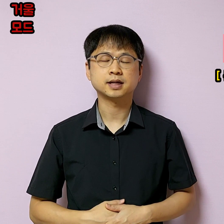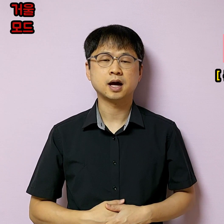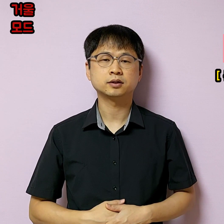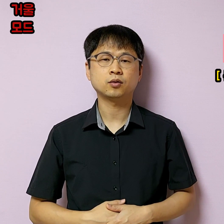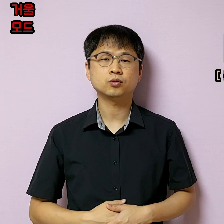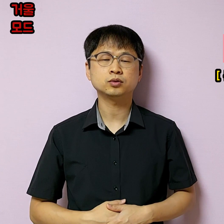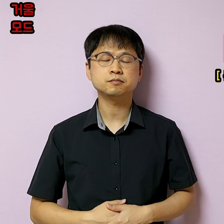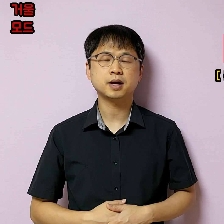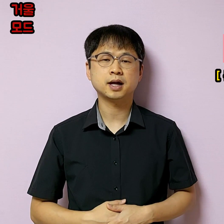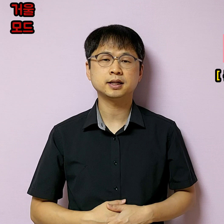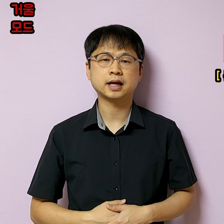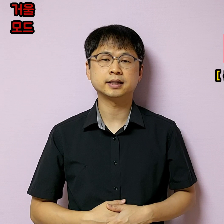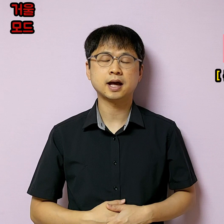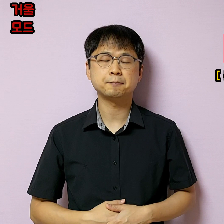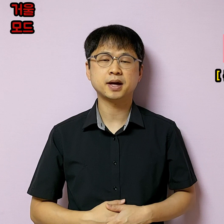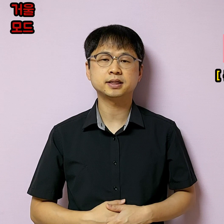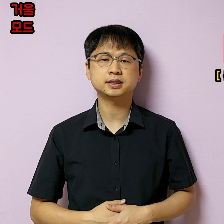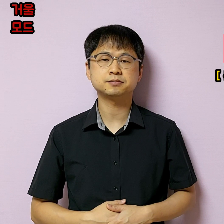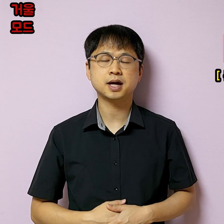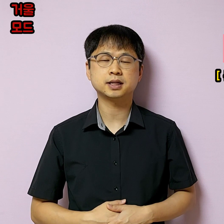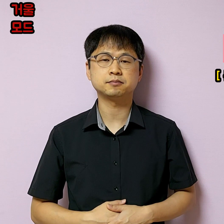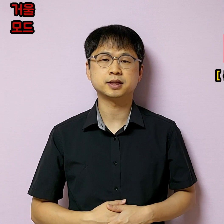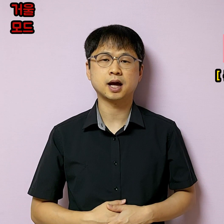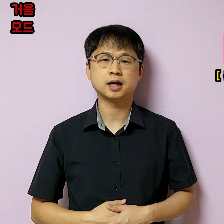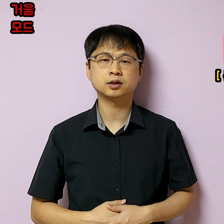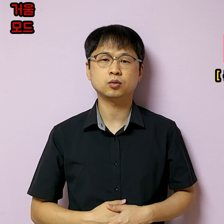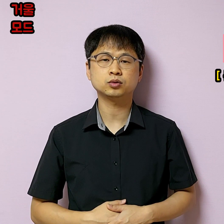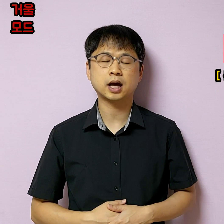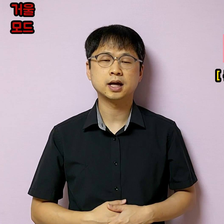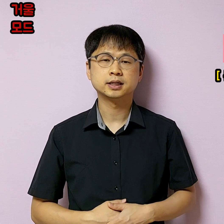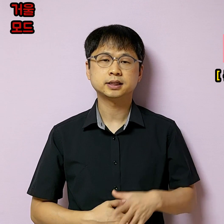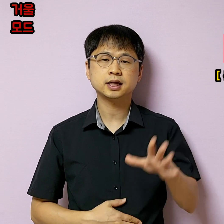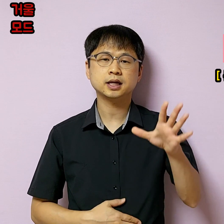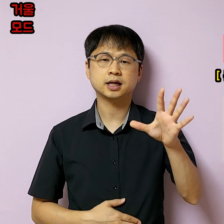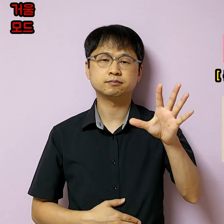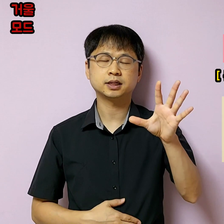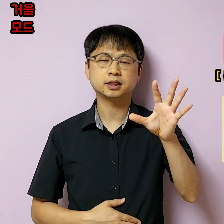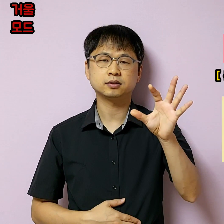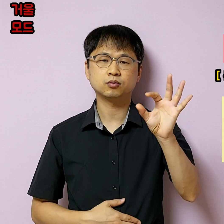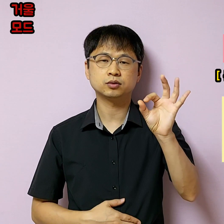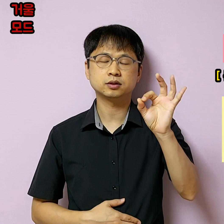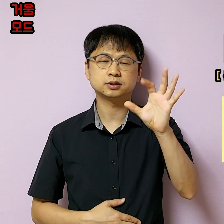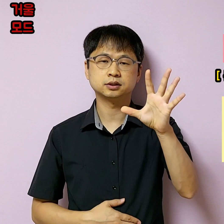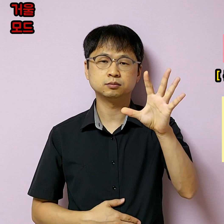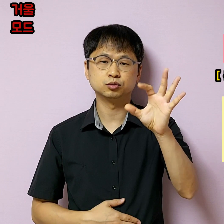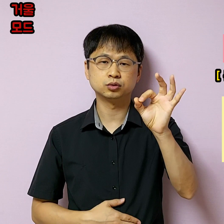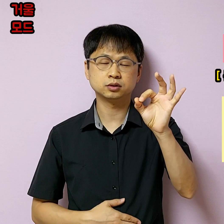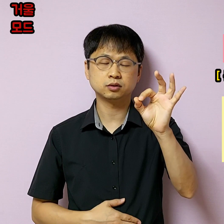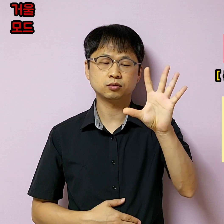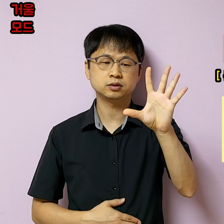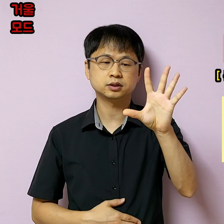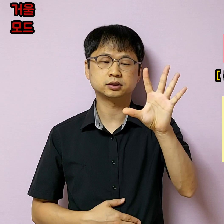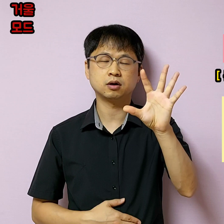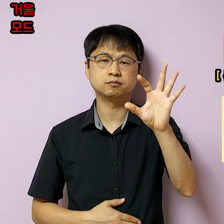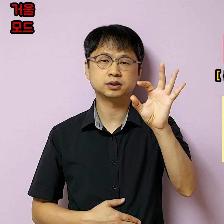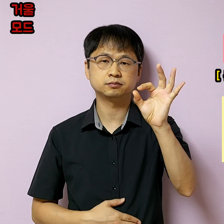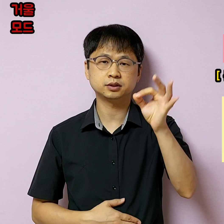가사 떠오르는 말 단 한마디지만입니다. 떠오르다. 생각이 갑자기 떠오르는 것은 문득 떠오르는 거죠. 엄지검지를